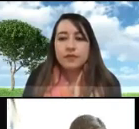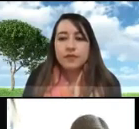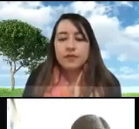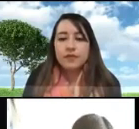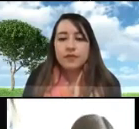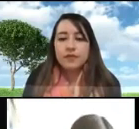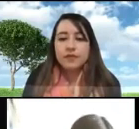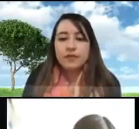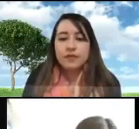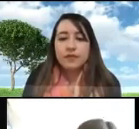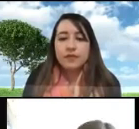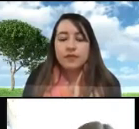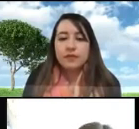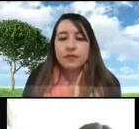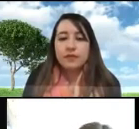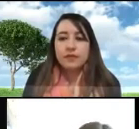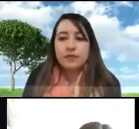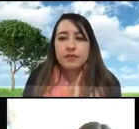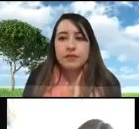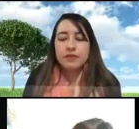y fauna.